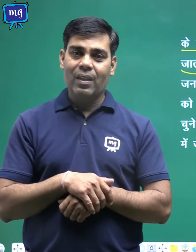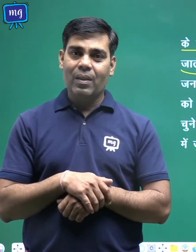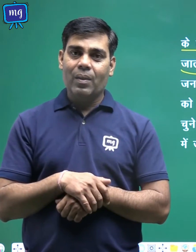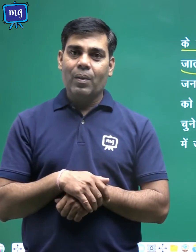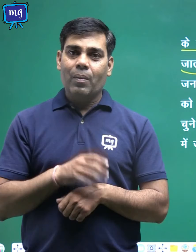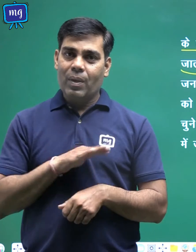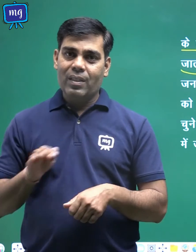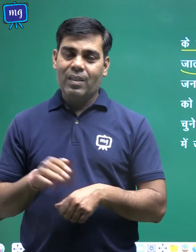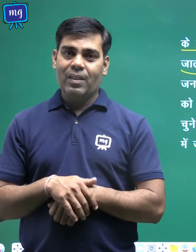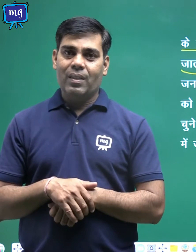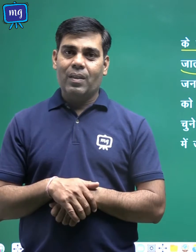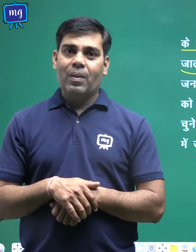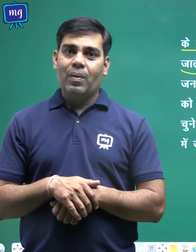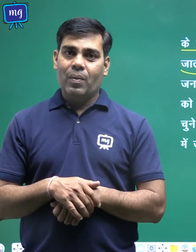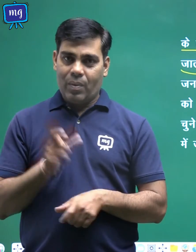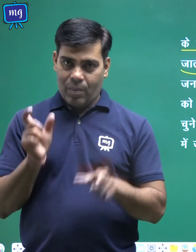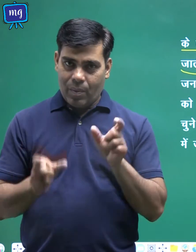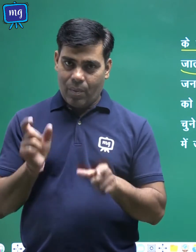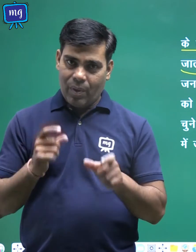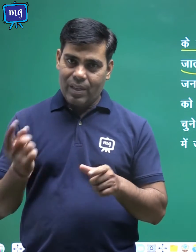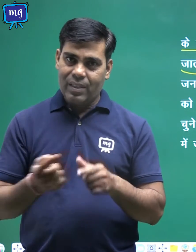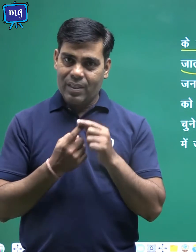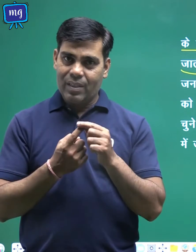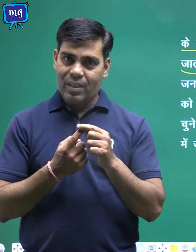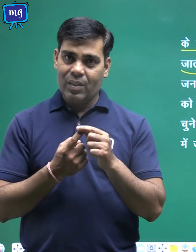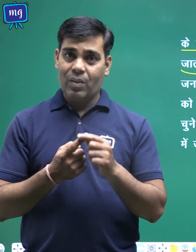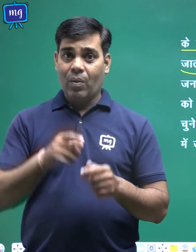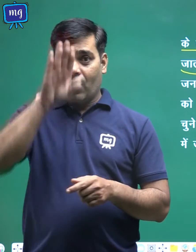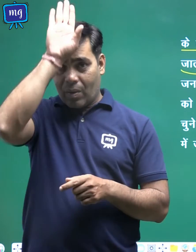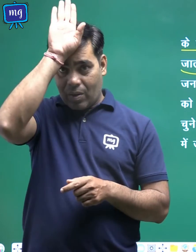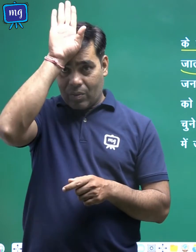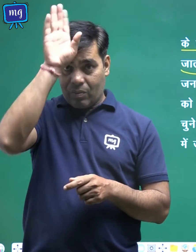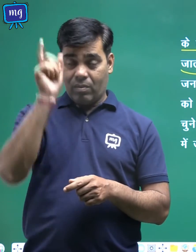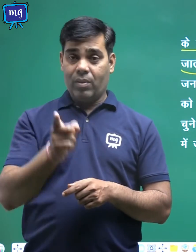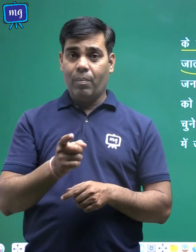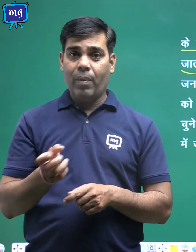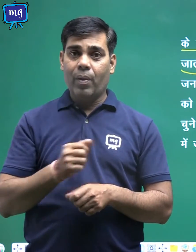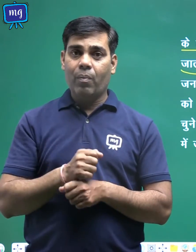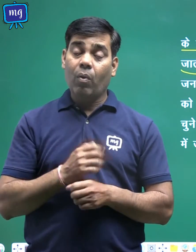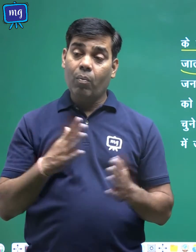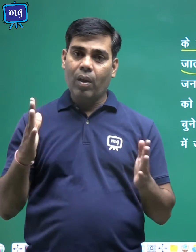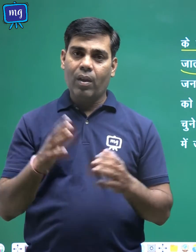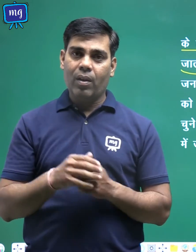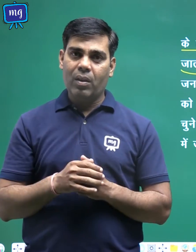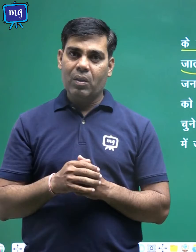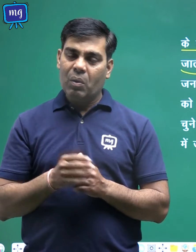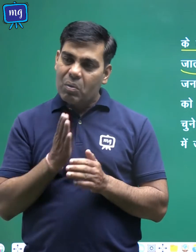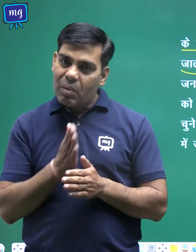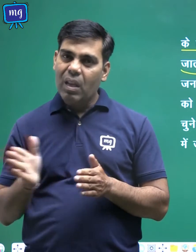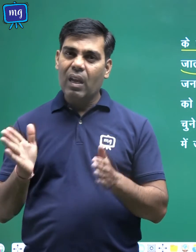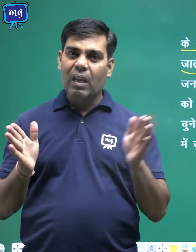बच्चों, लोकतंत्र और राजतंत्र में बहुत बड़ा अंतर होता